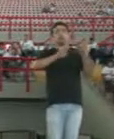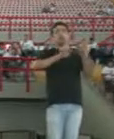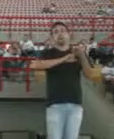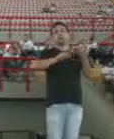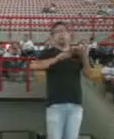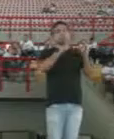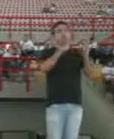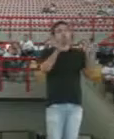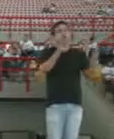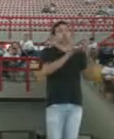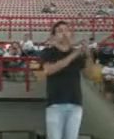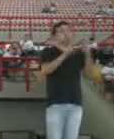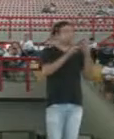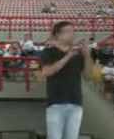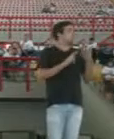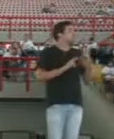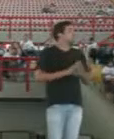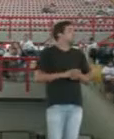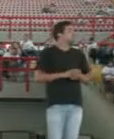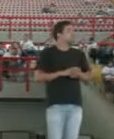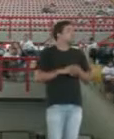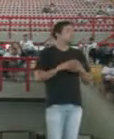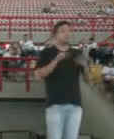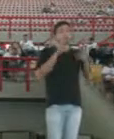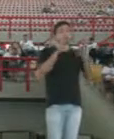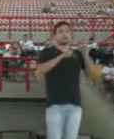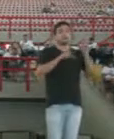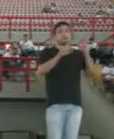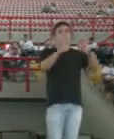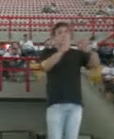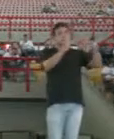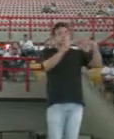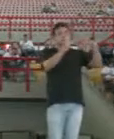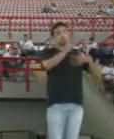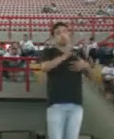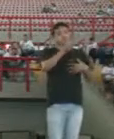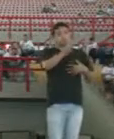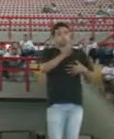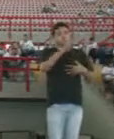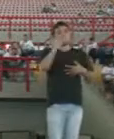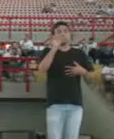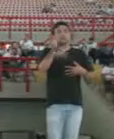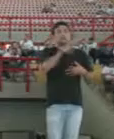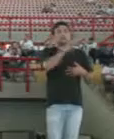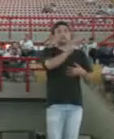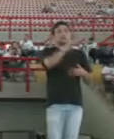sinônimos entre si. Beleza. Letra C, o uso relativo